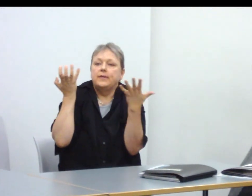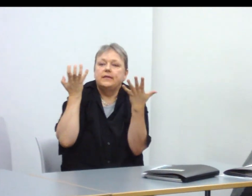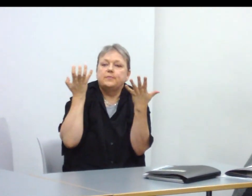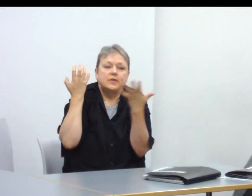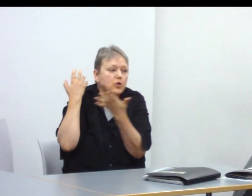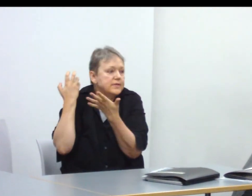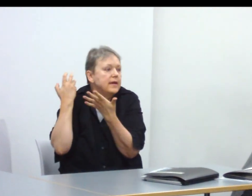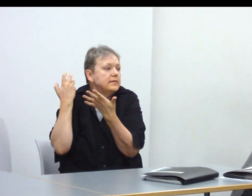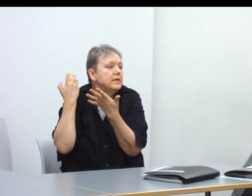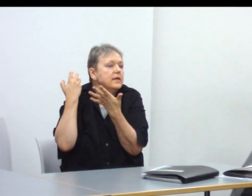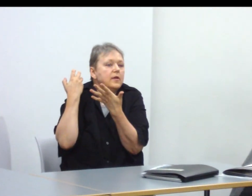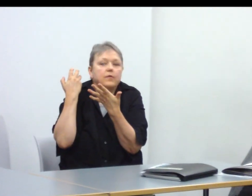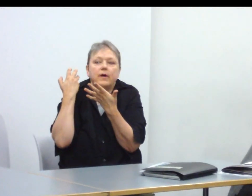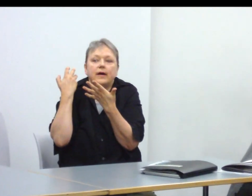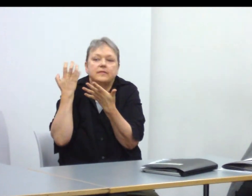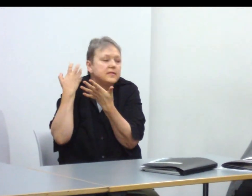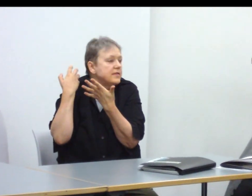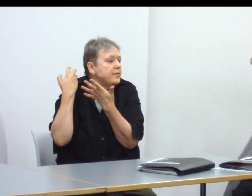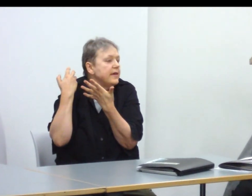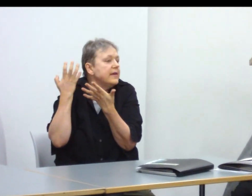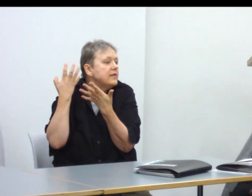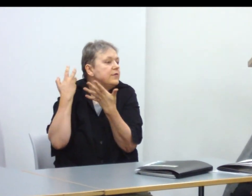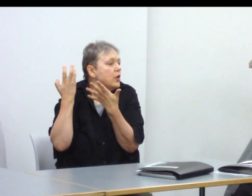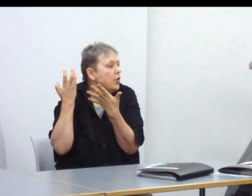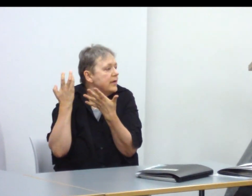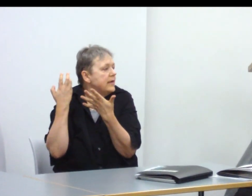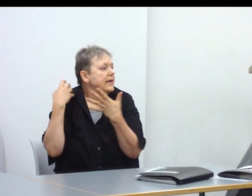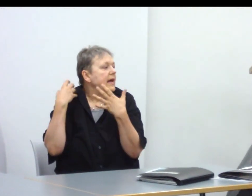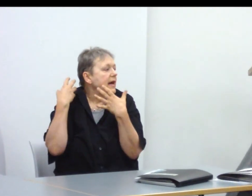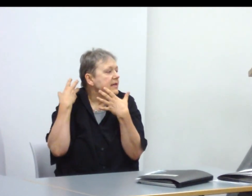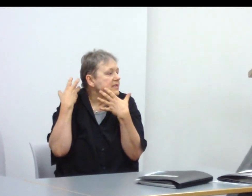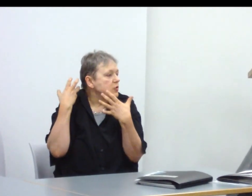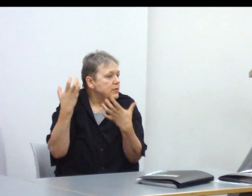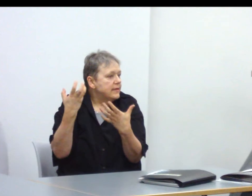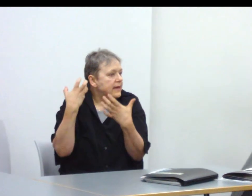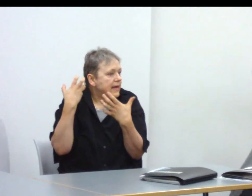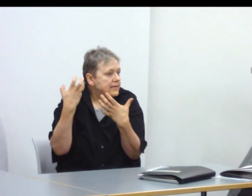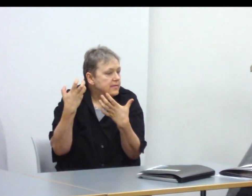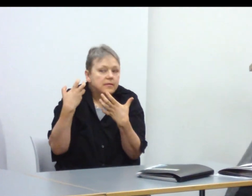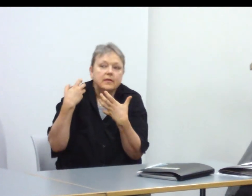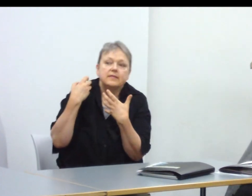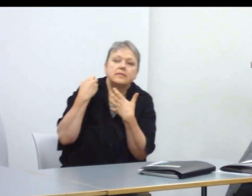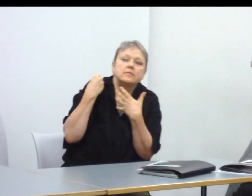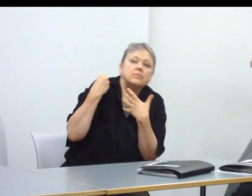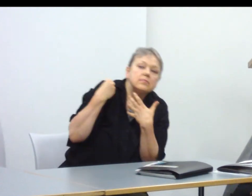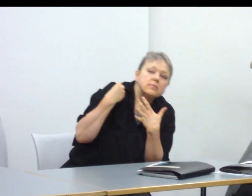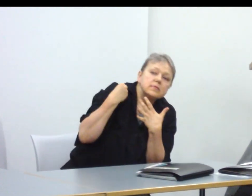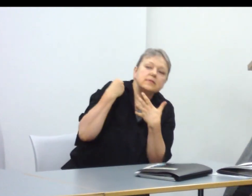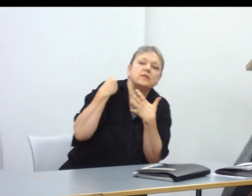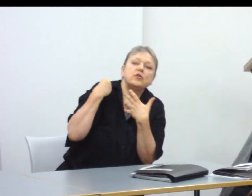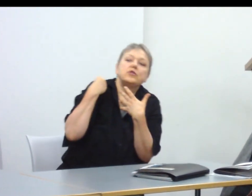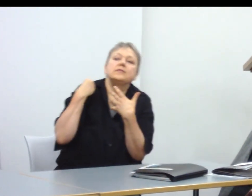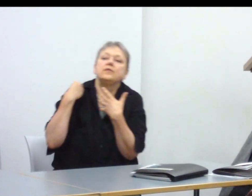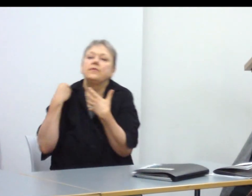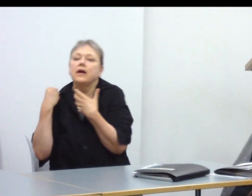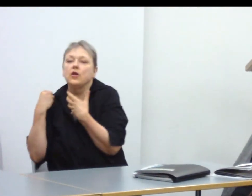Jemand, der Psychose hat, hat diese Fähigkeit verloren. Ein gesunder Geist, jetzt sind dort sind